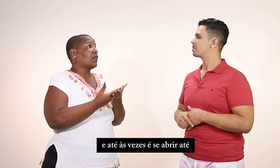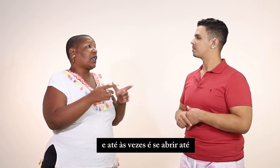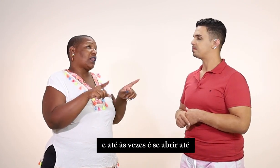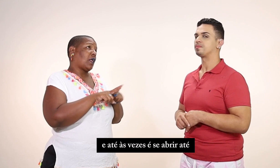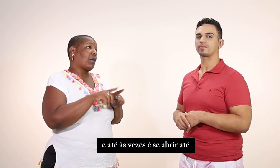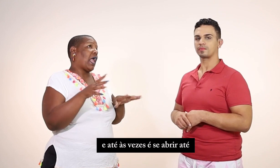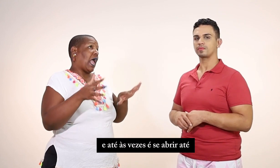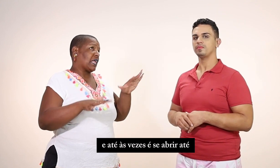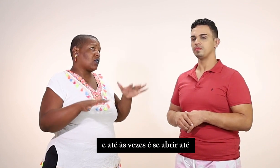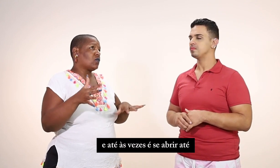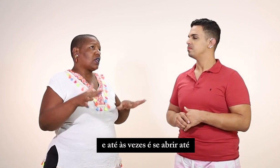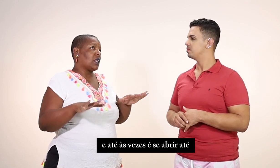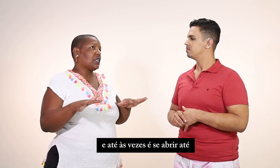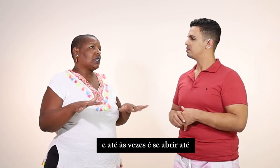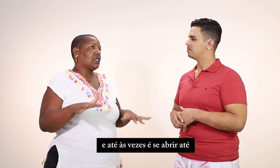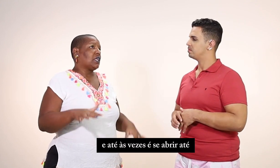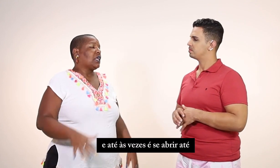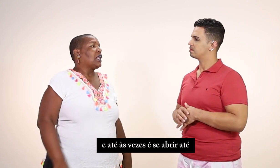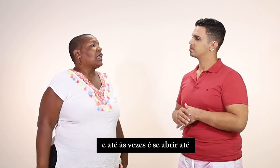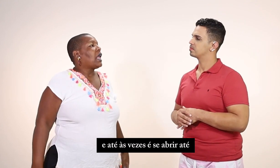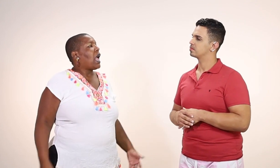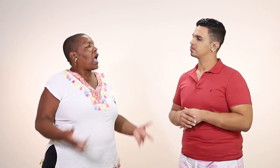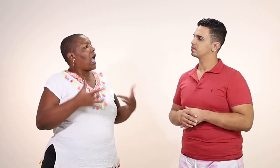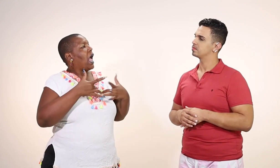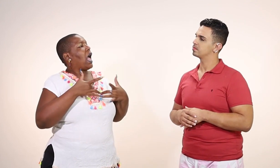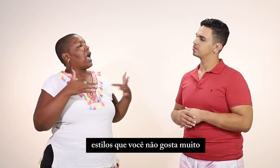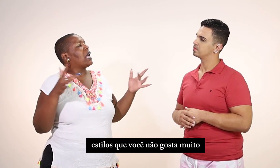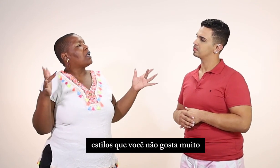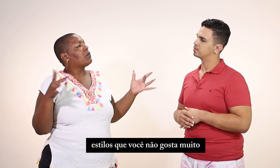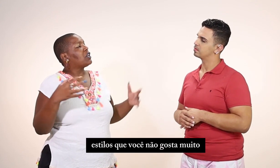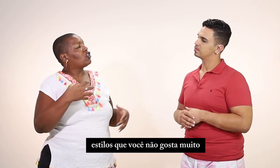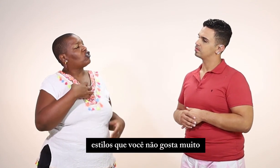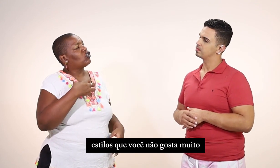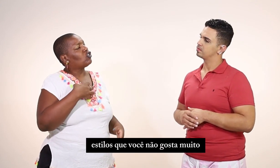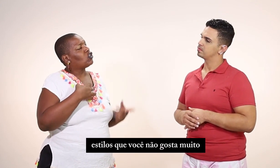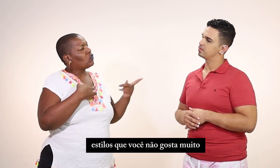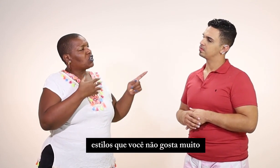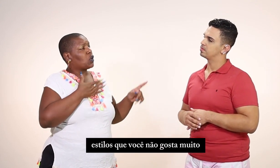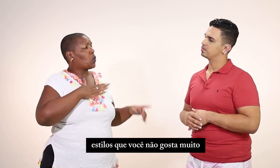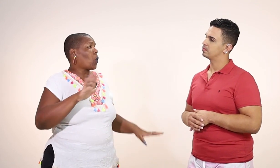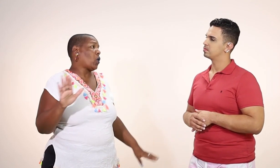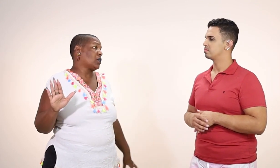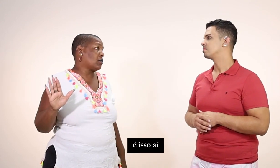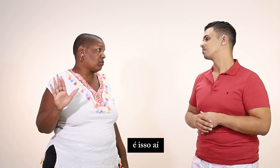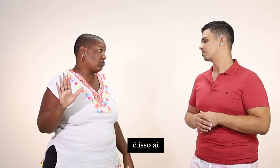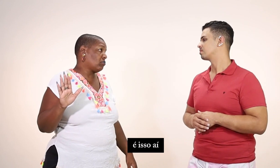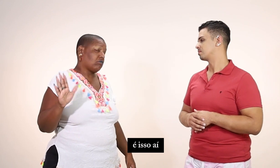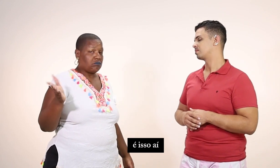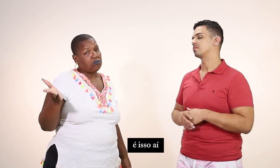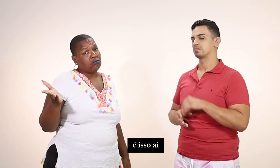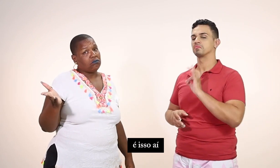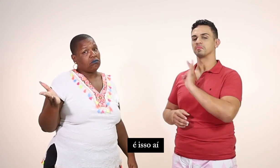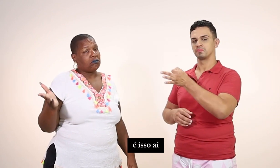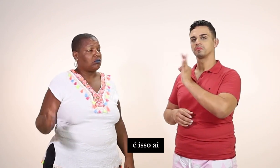às vezes se abrir até para estilos que você não gosta muito. É isso.